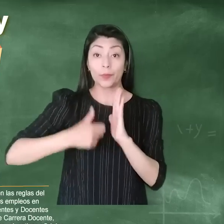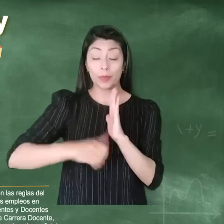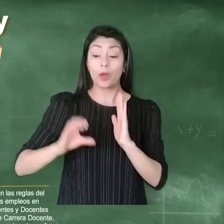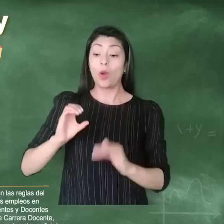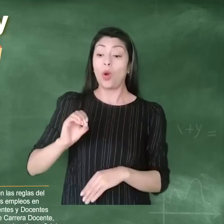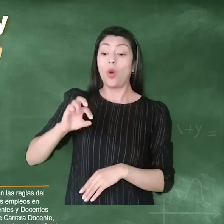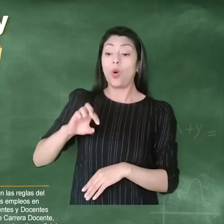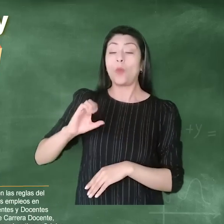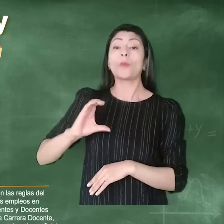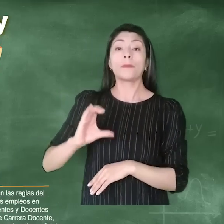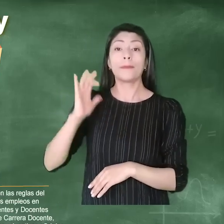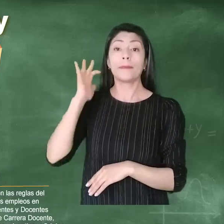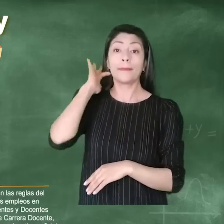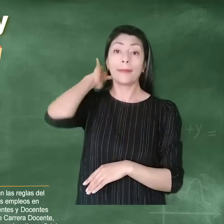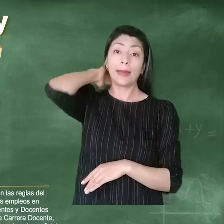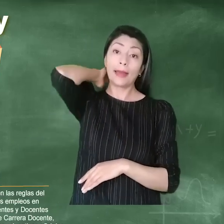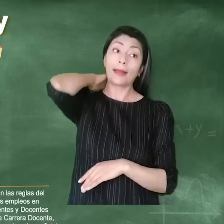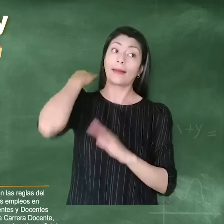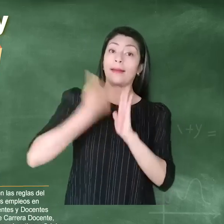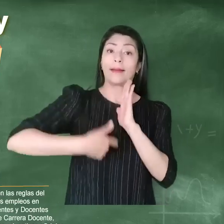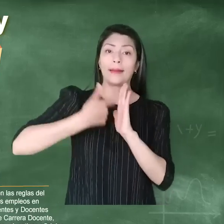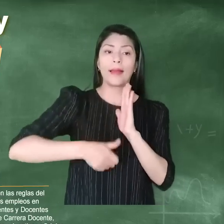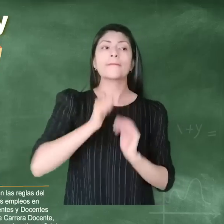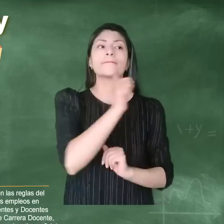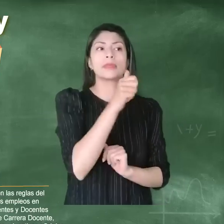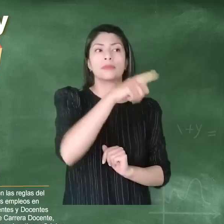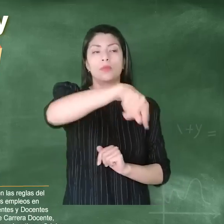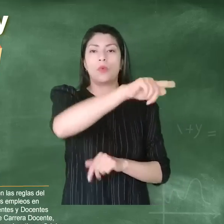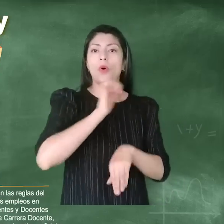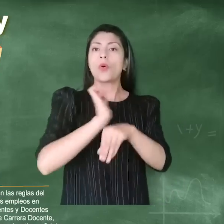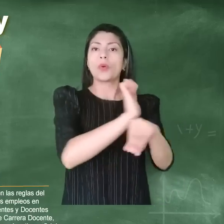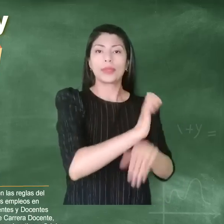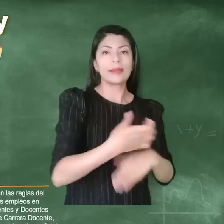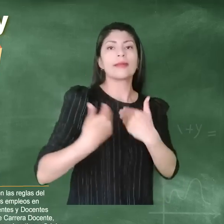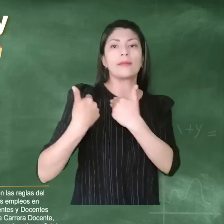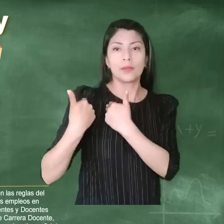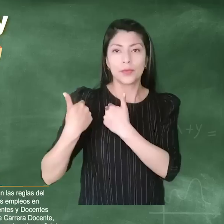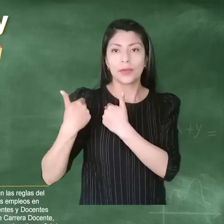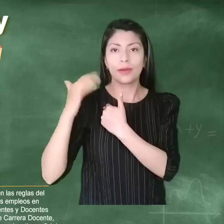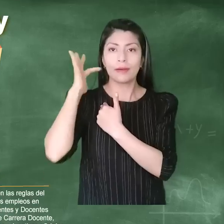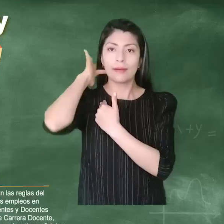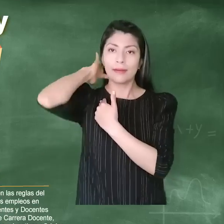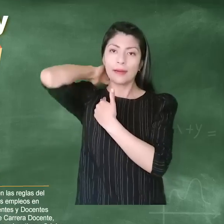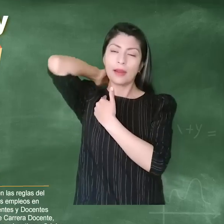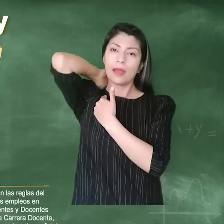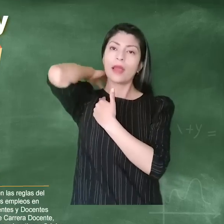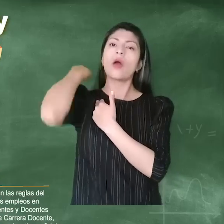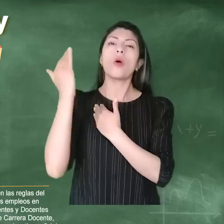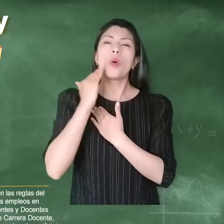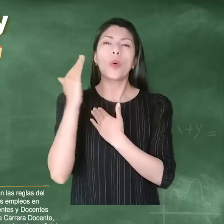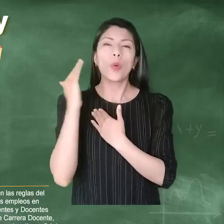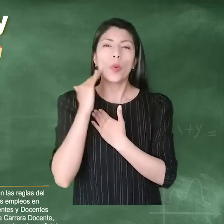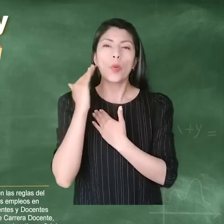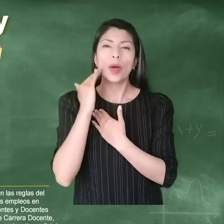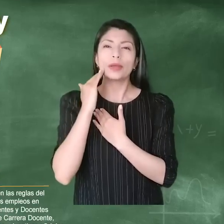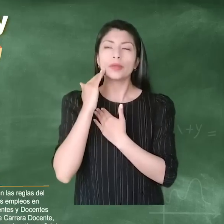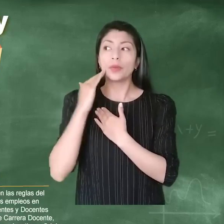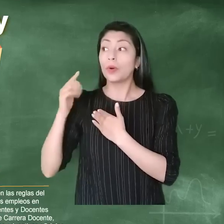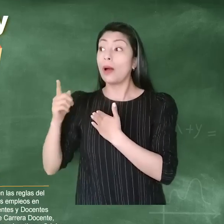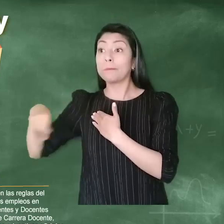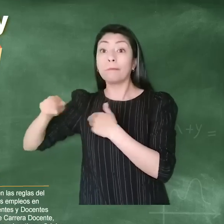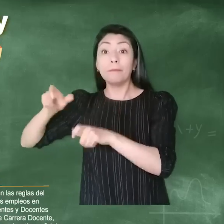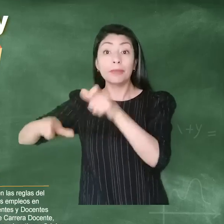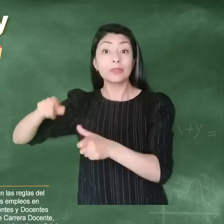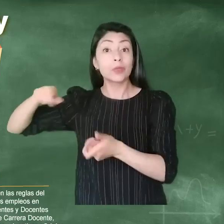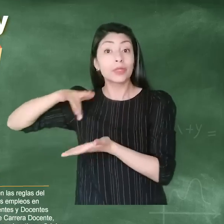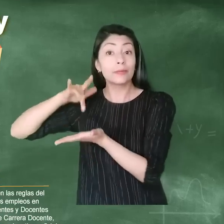correspondientes ajustes a la OPEC registrada encima deben ser realizados por la misma entidad, igualmente, antes del inicio de la